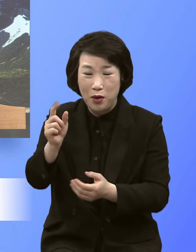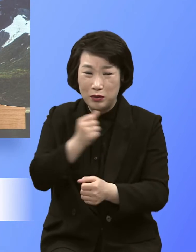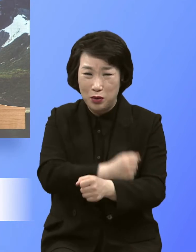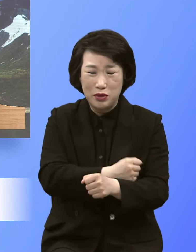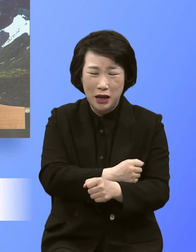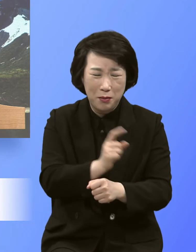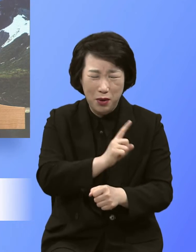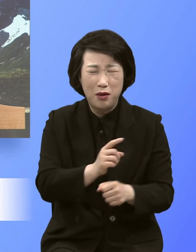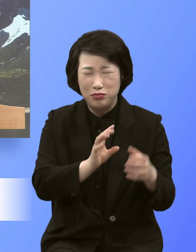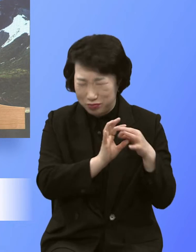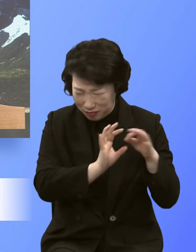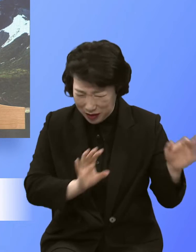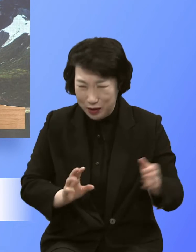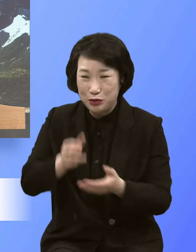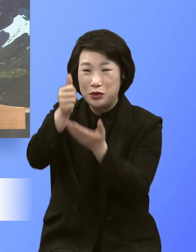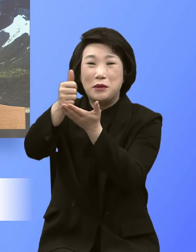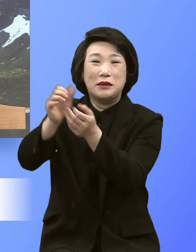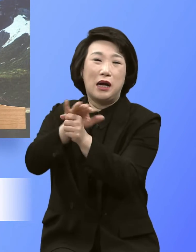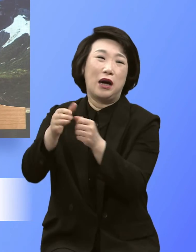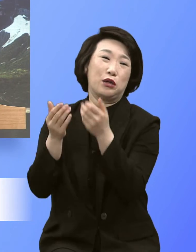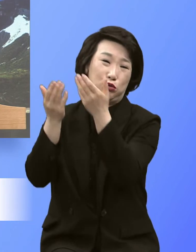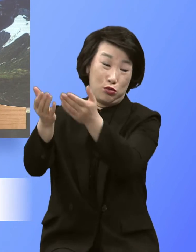와도 당연히 사랑하는 것은